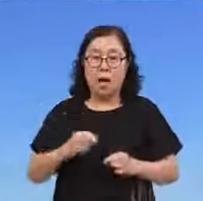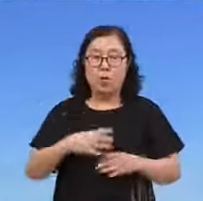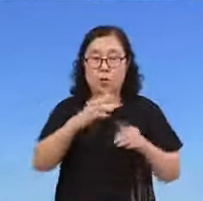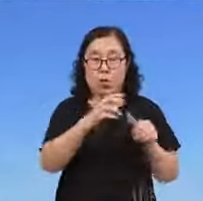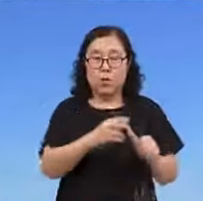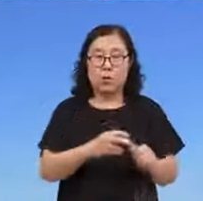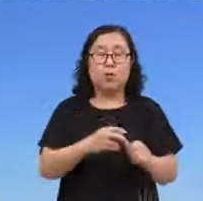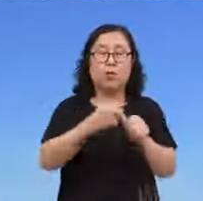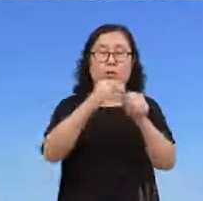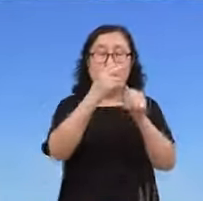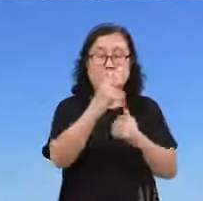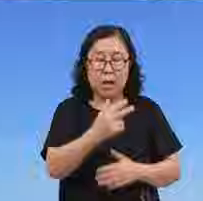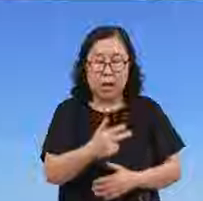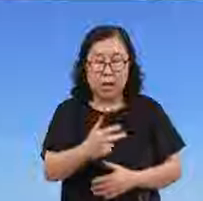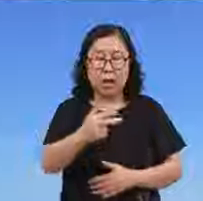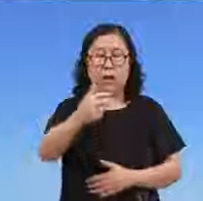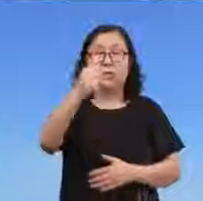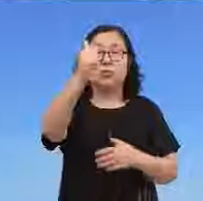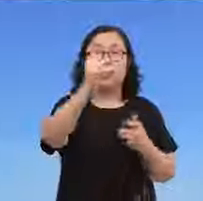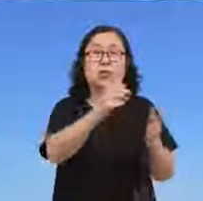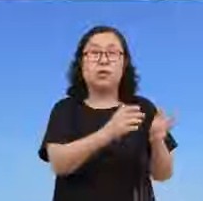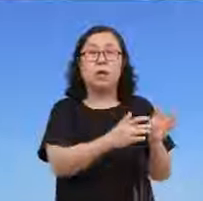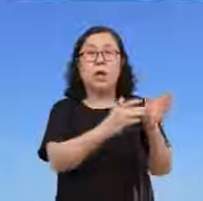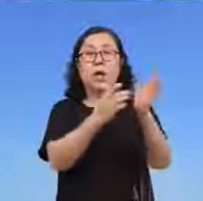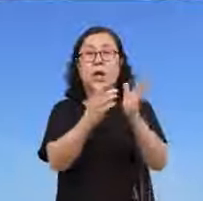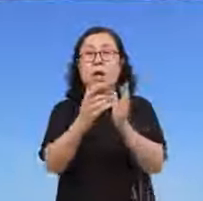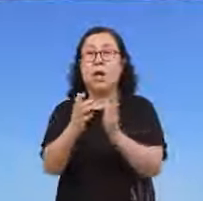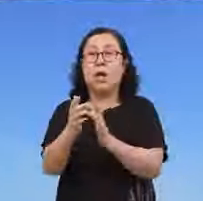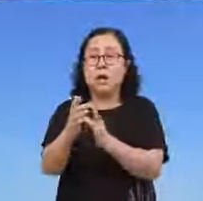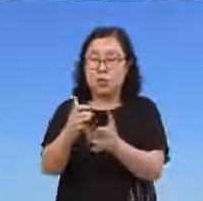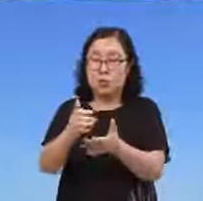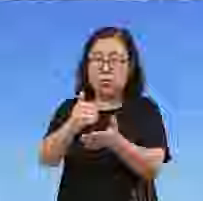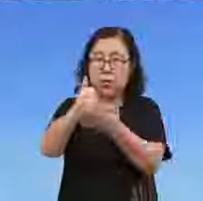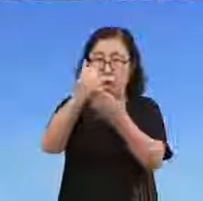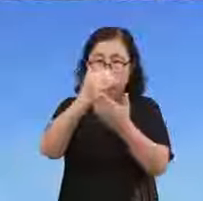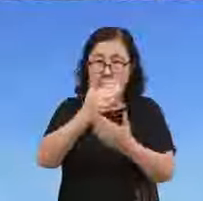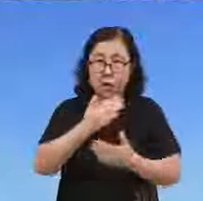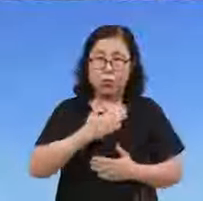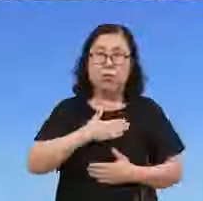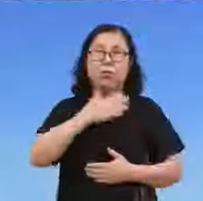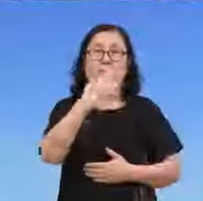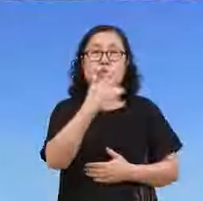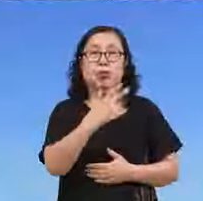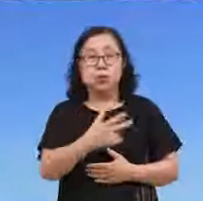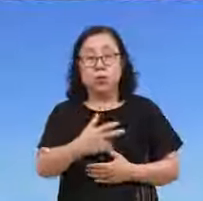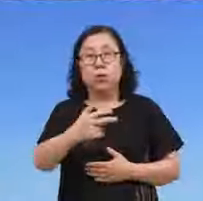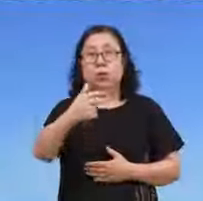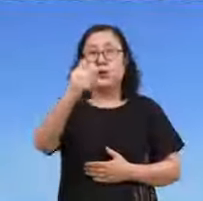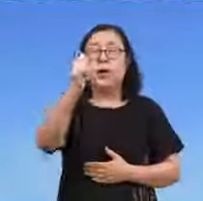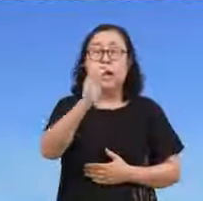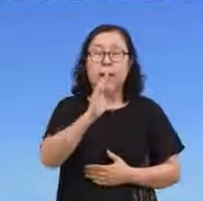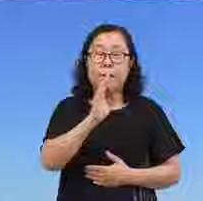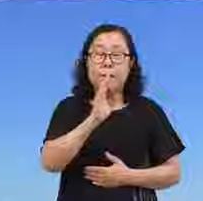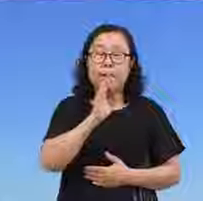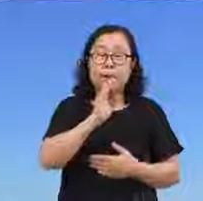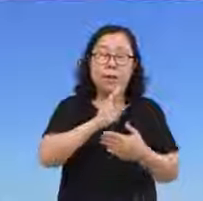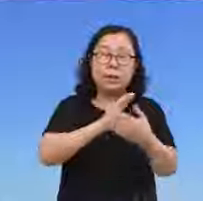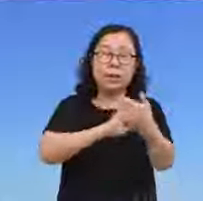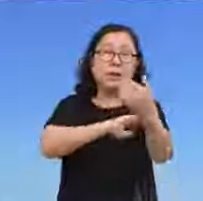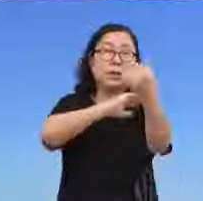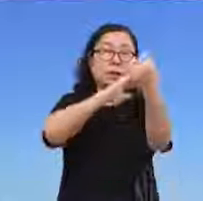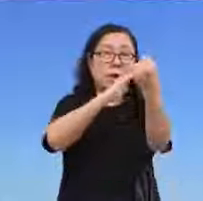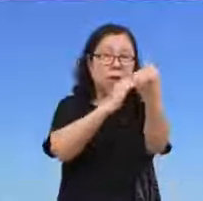오 놀라운 구세주 예수 내 주 참